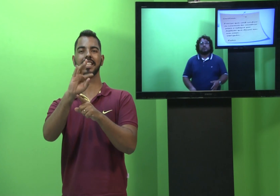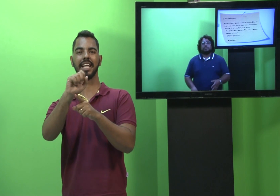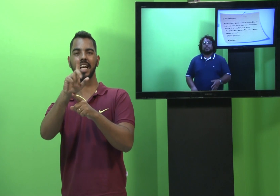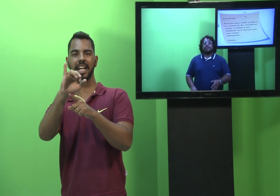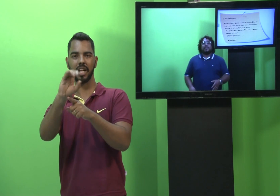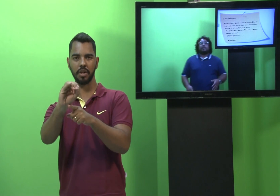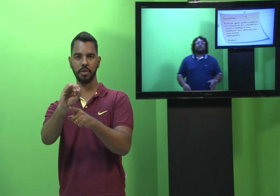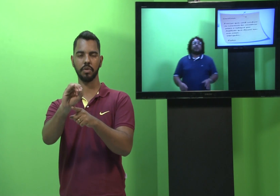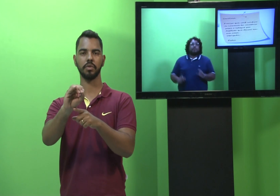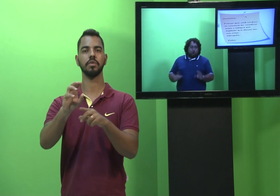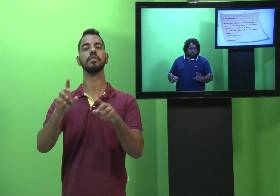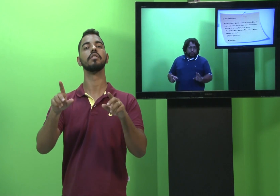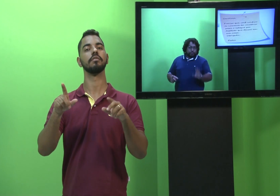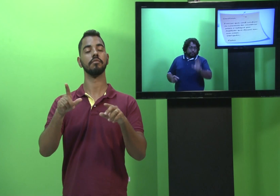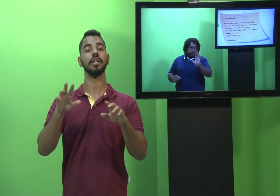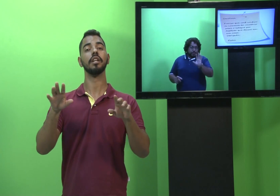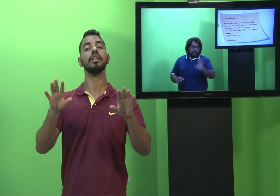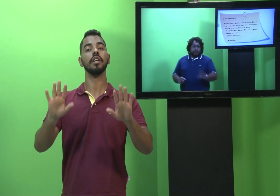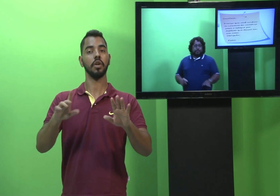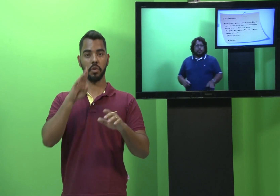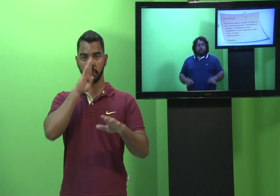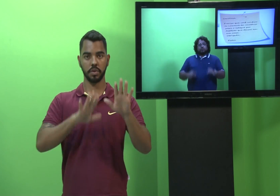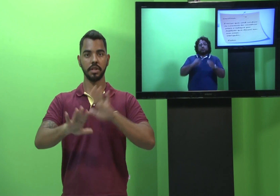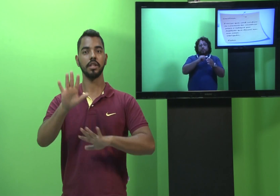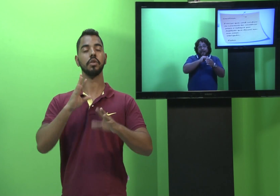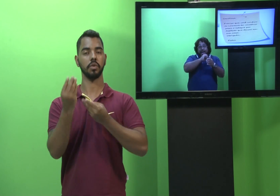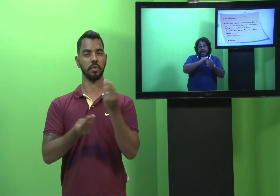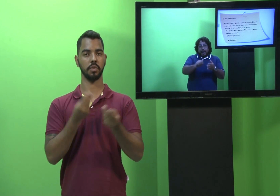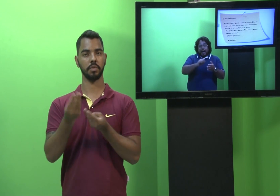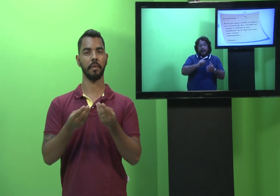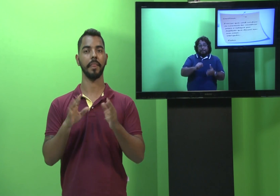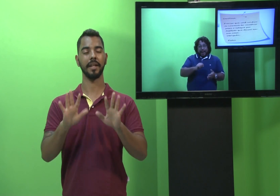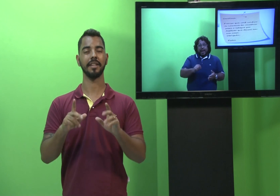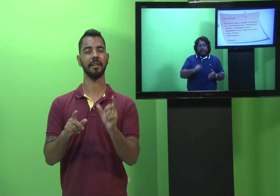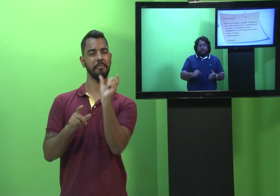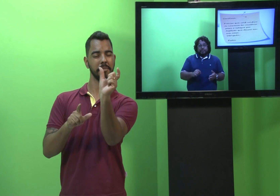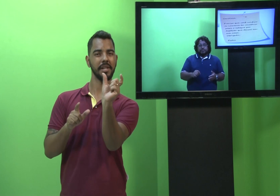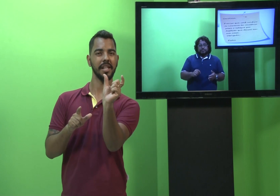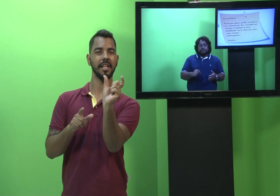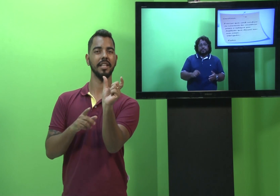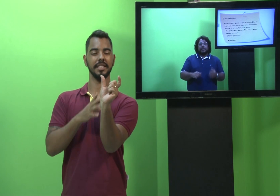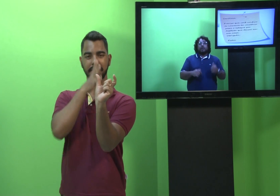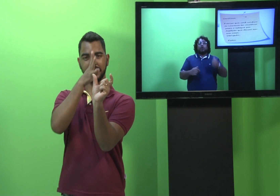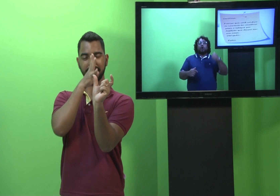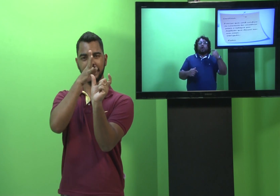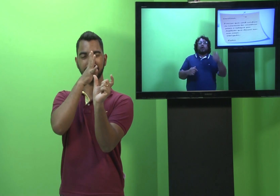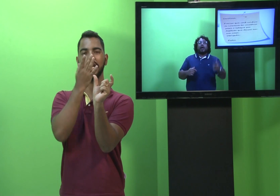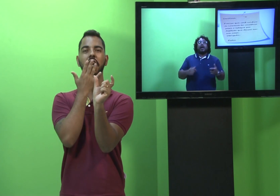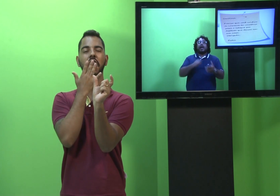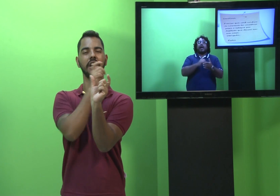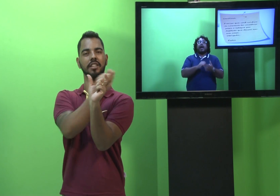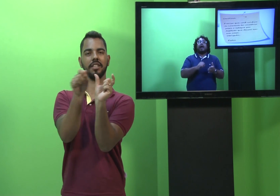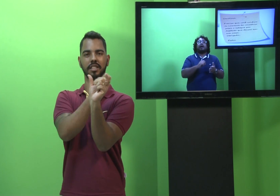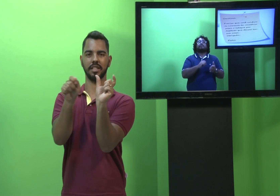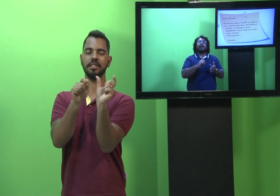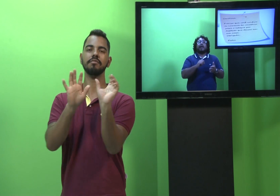texto. Você pode, veja bem, sublinhar palavras, colocar as